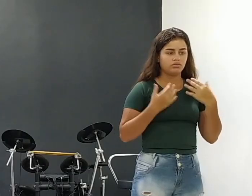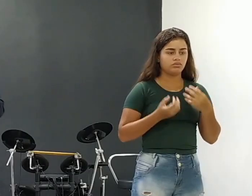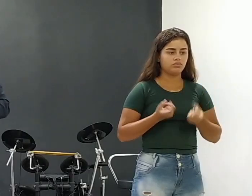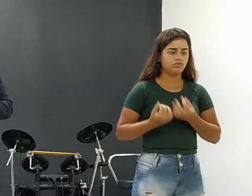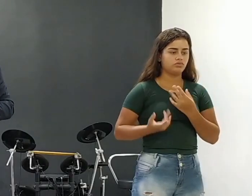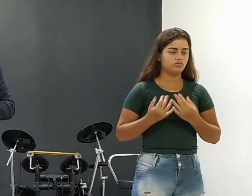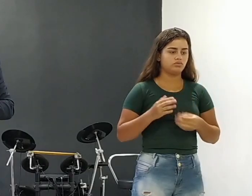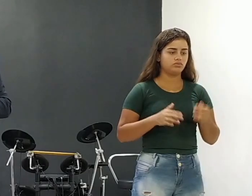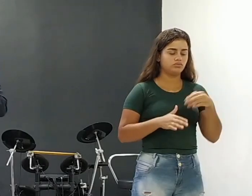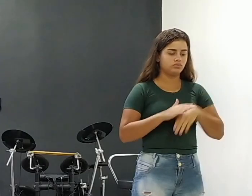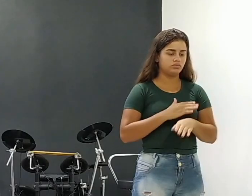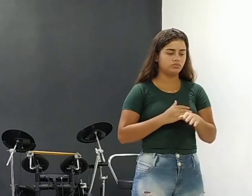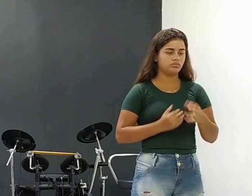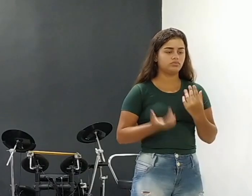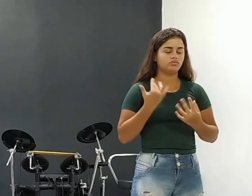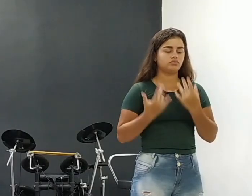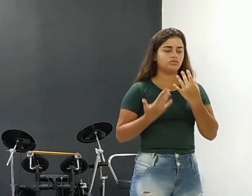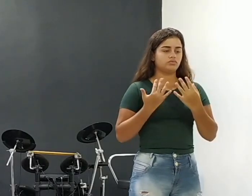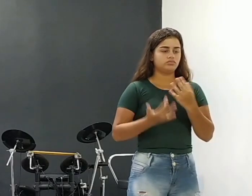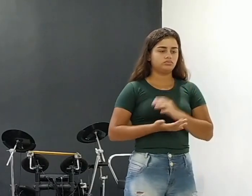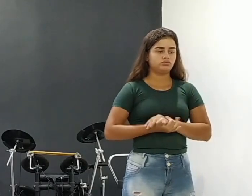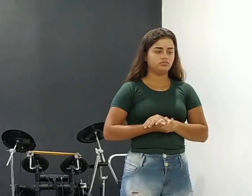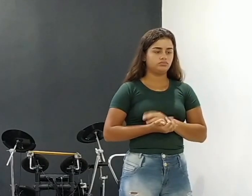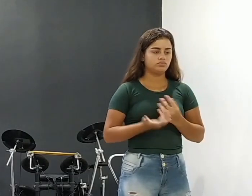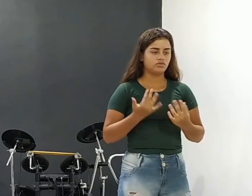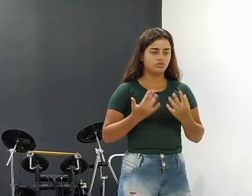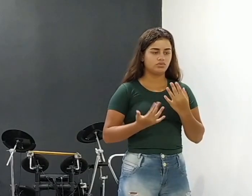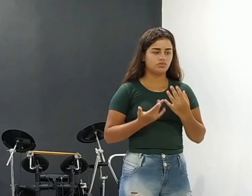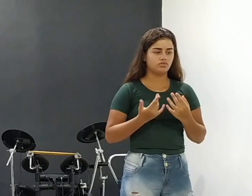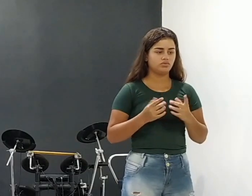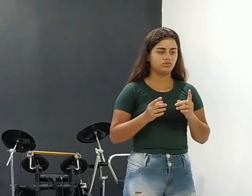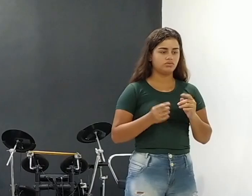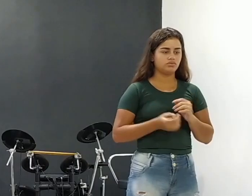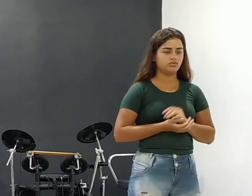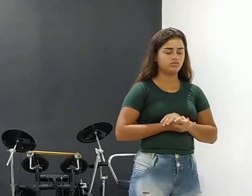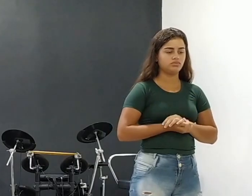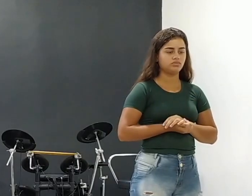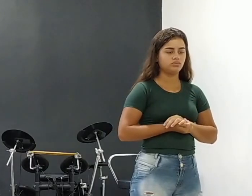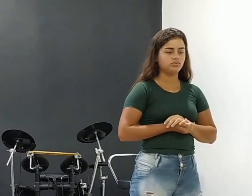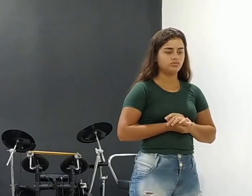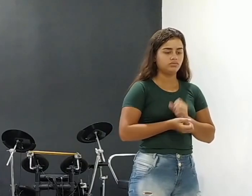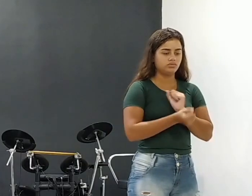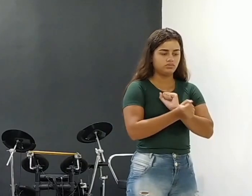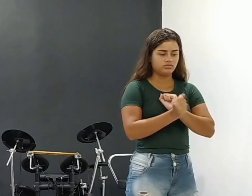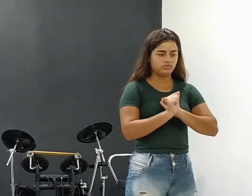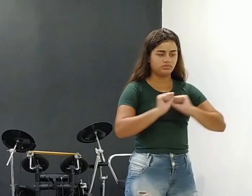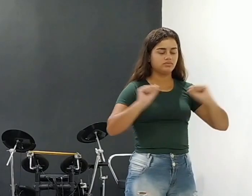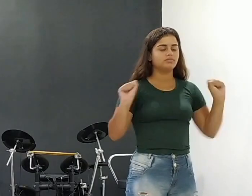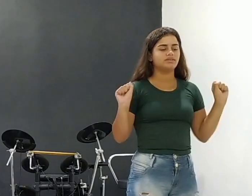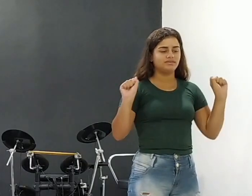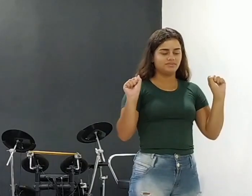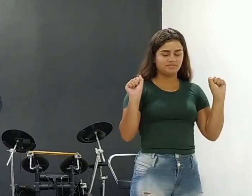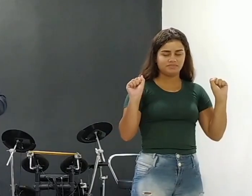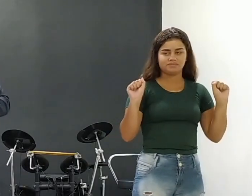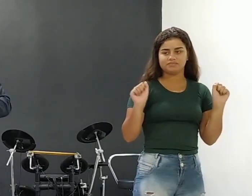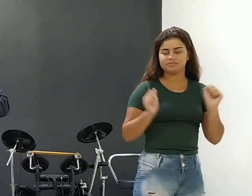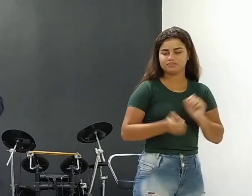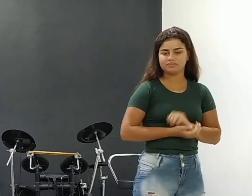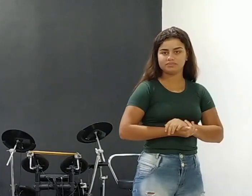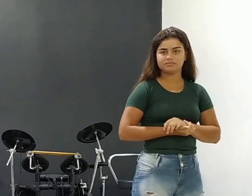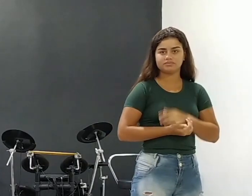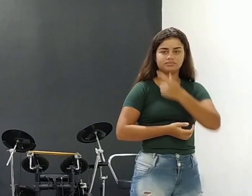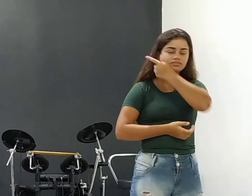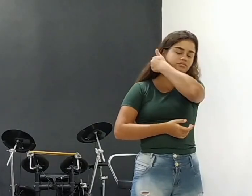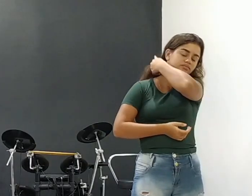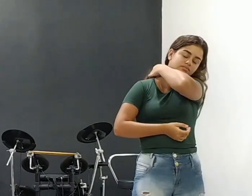lá, e que o fogo só desata os nós que estavam nos braços deles. A